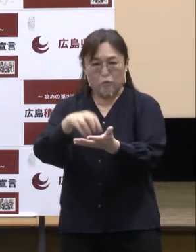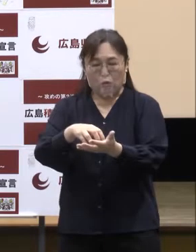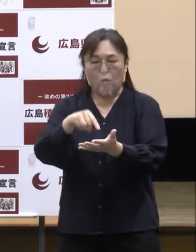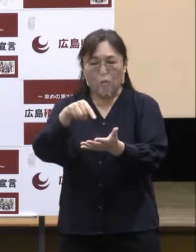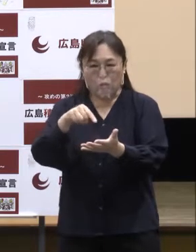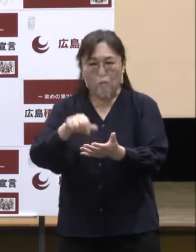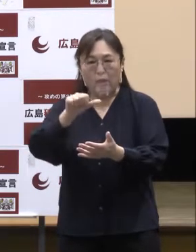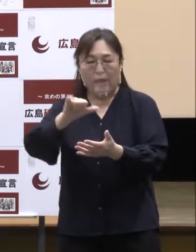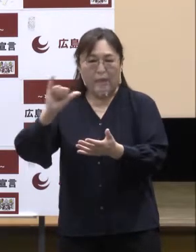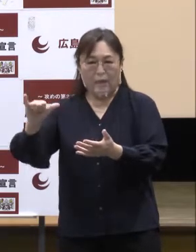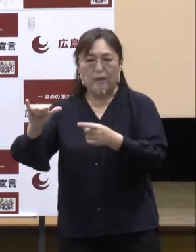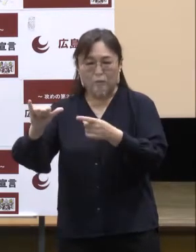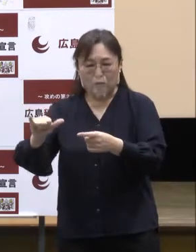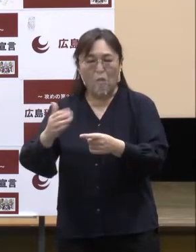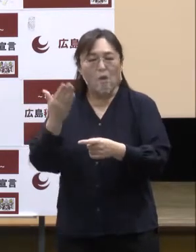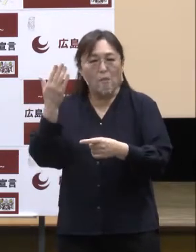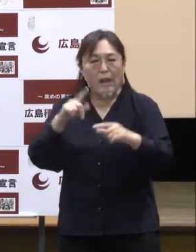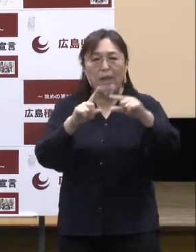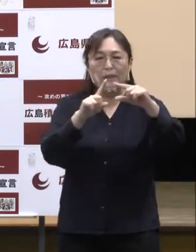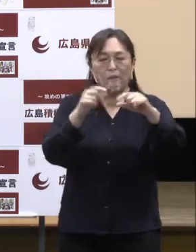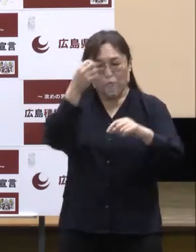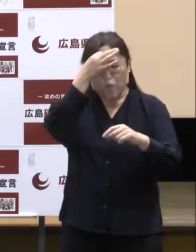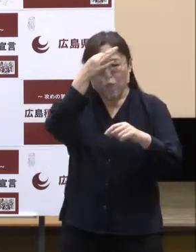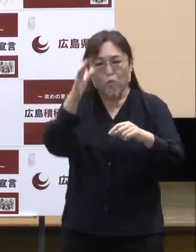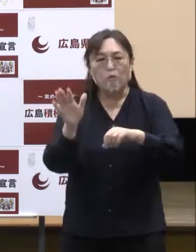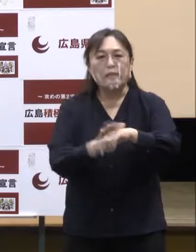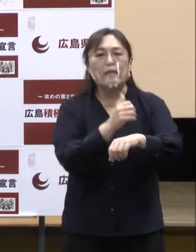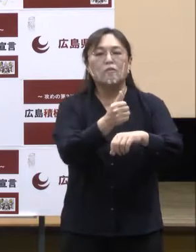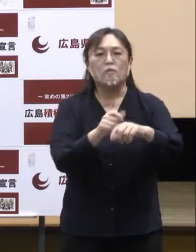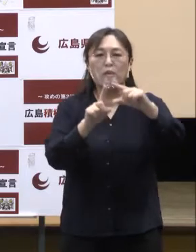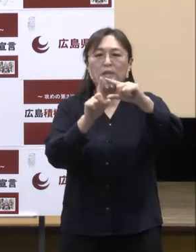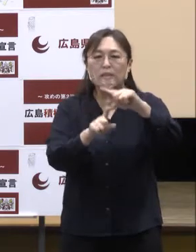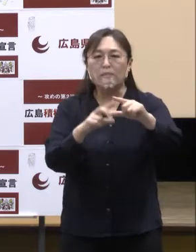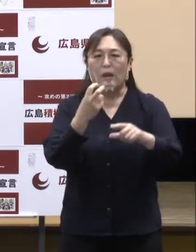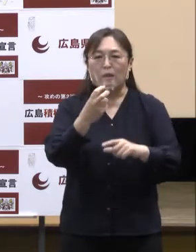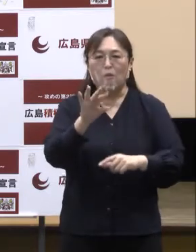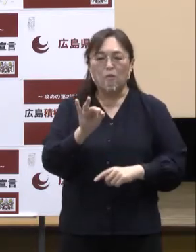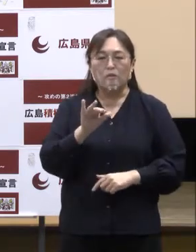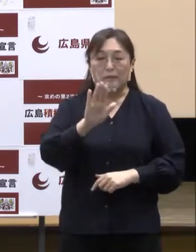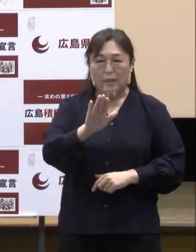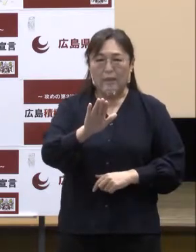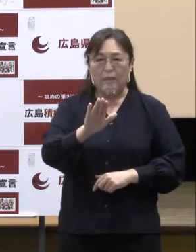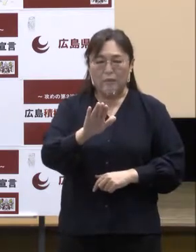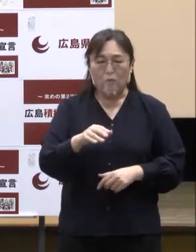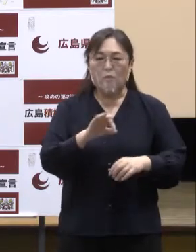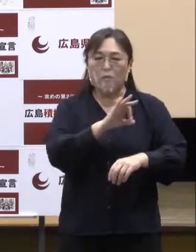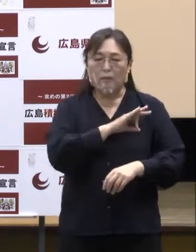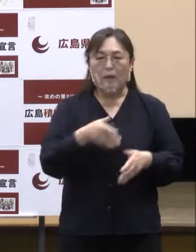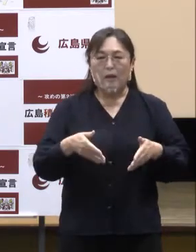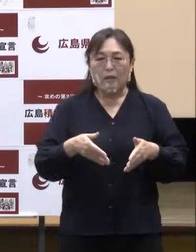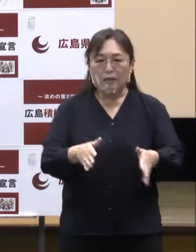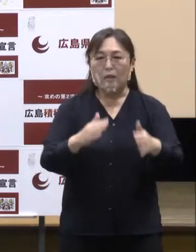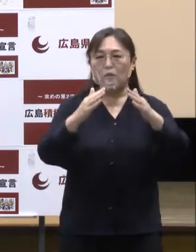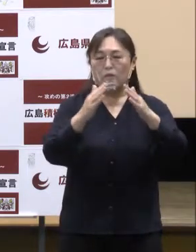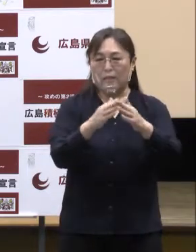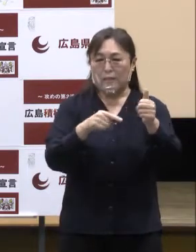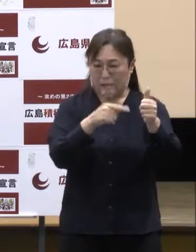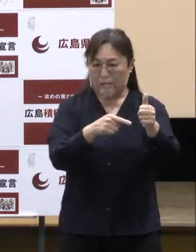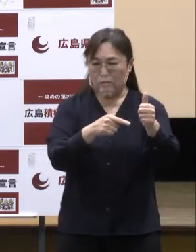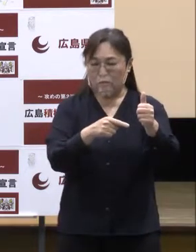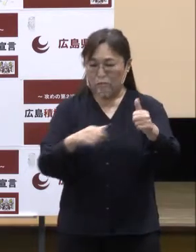ロッテマリーンズの里崎トナさんとの配球予測対決を行います。でその様子